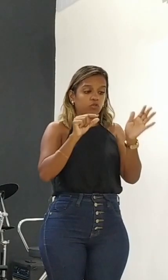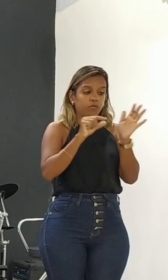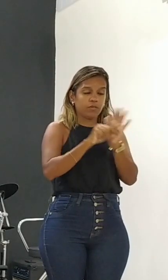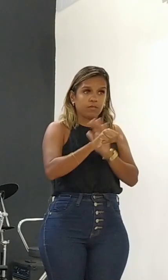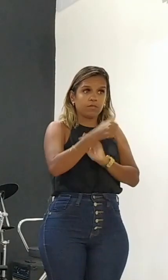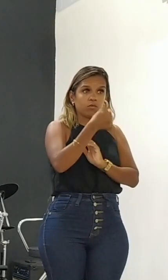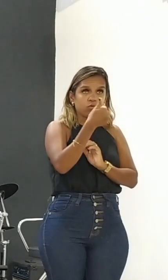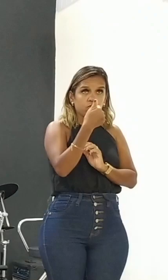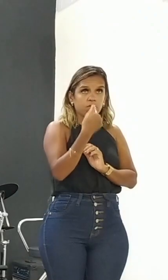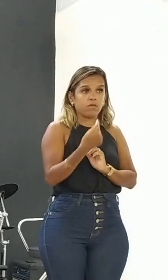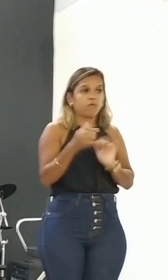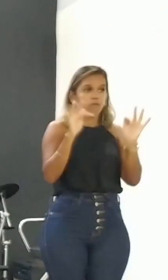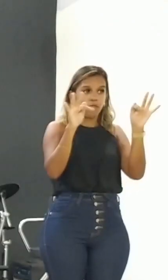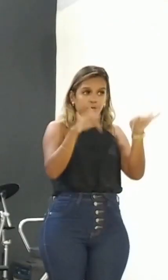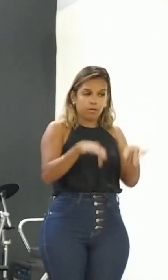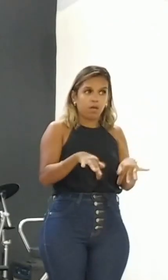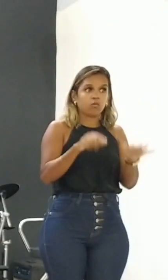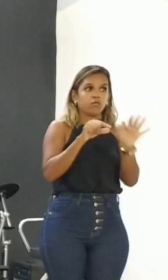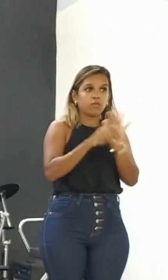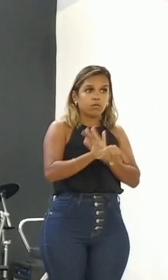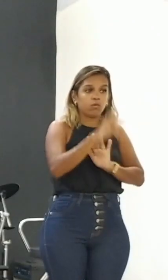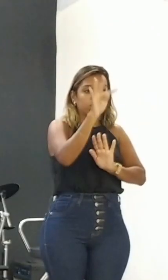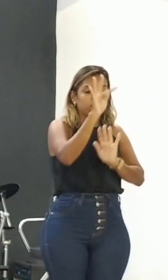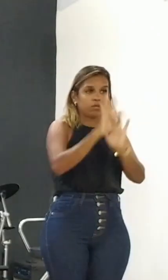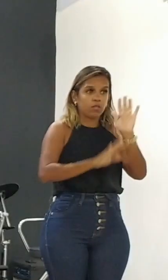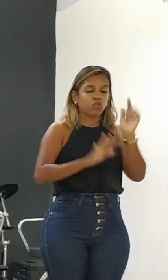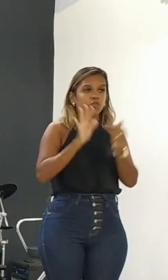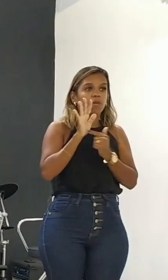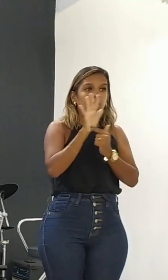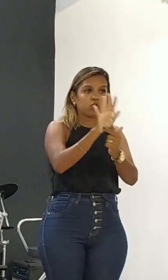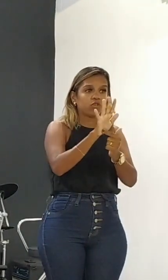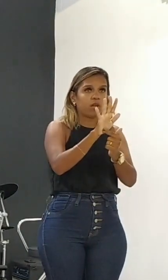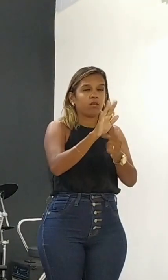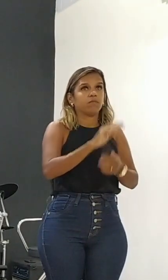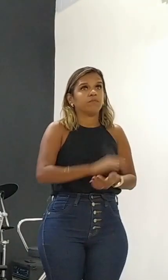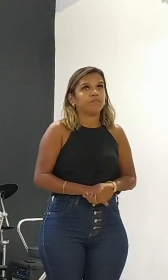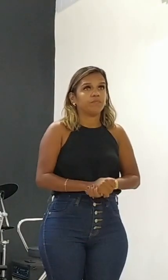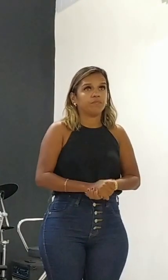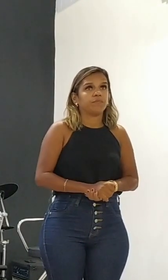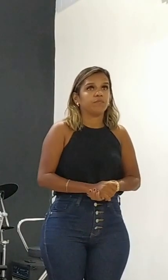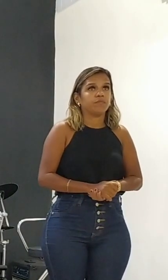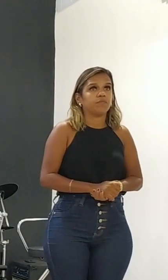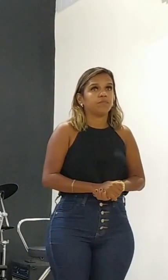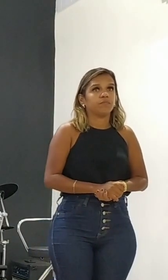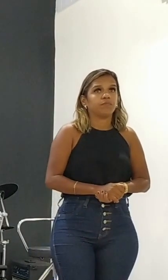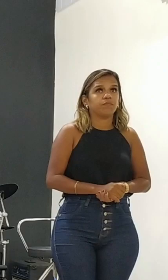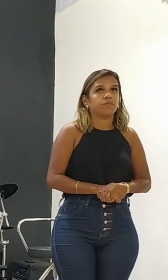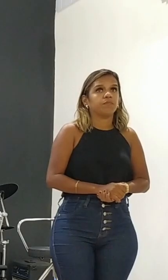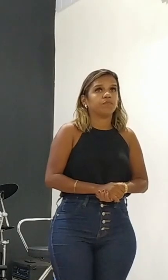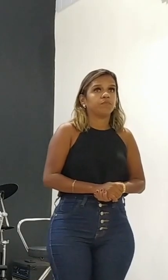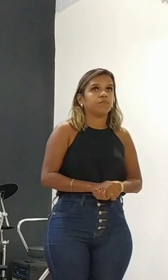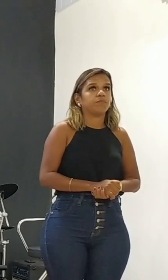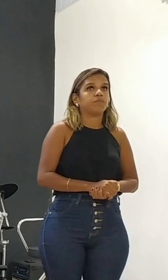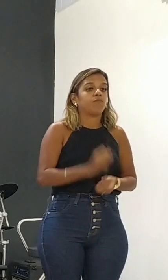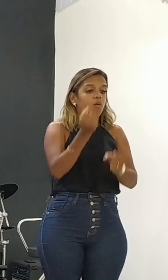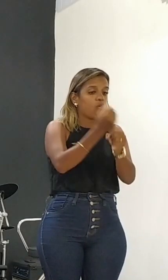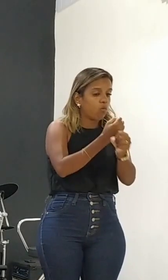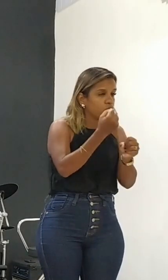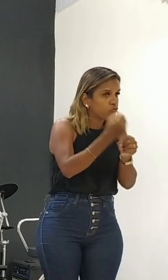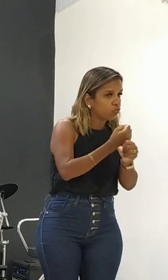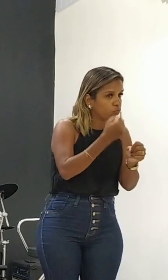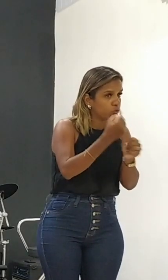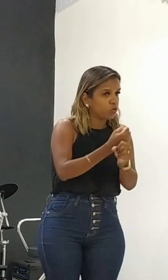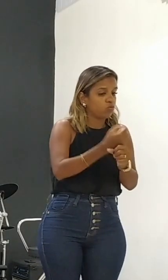lá no final do versículo, o texto vai dizer: vinde, pois, aí vai dizer, e reedifiquemos os muros